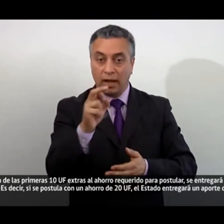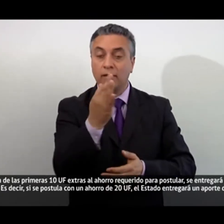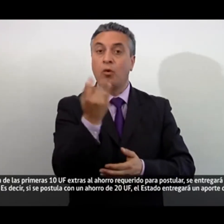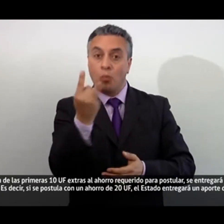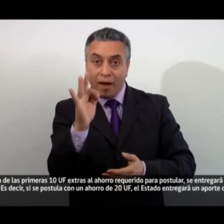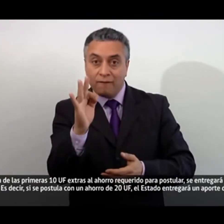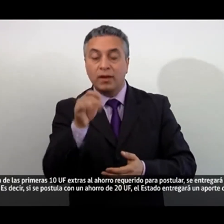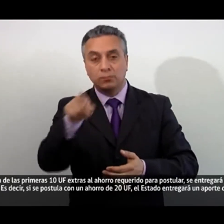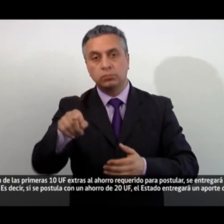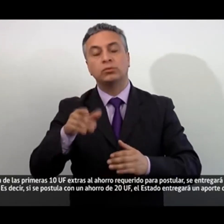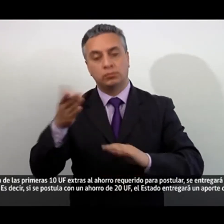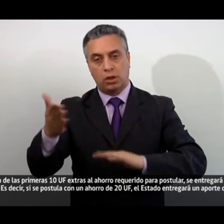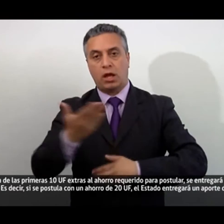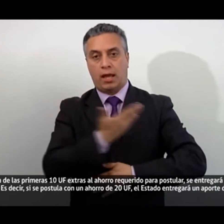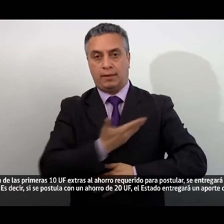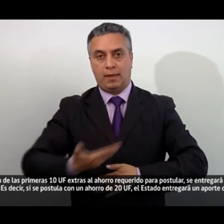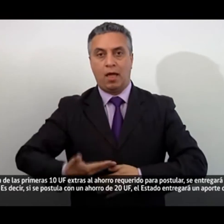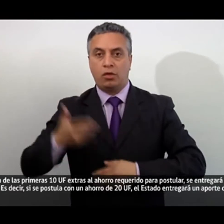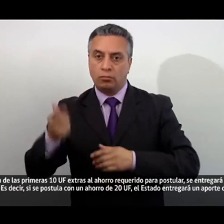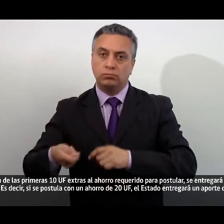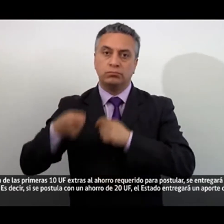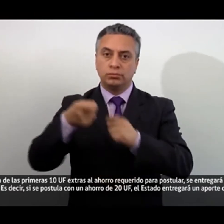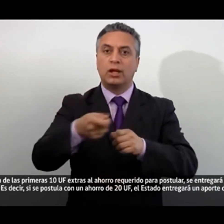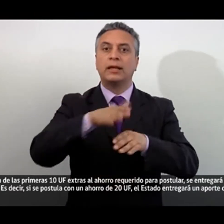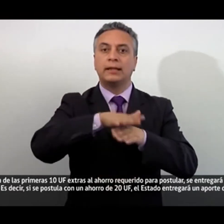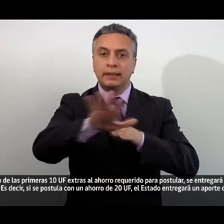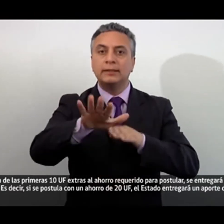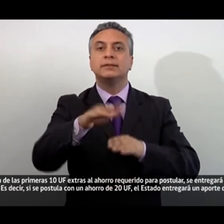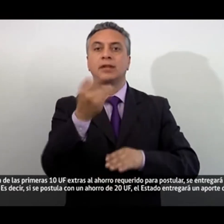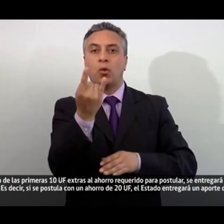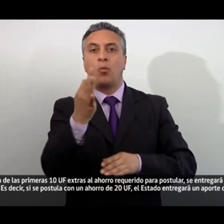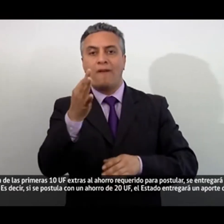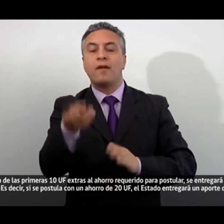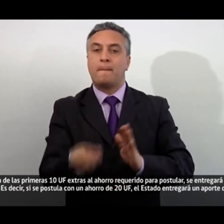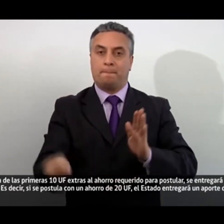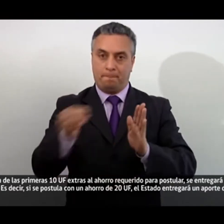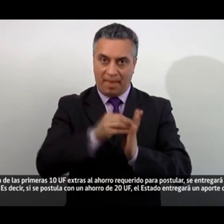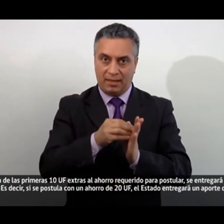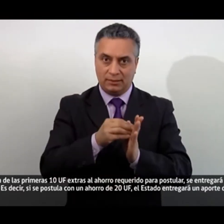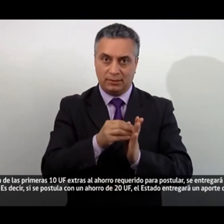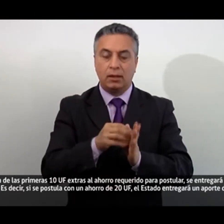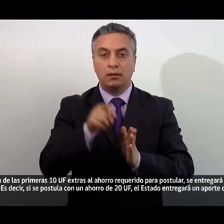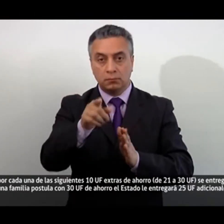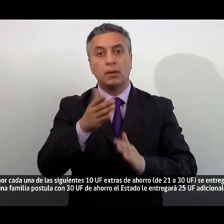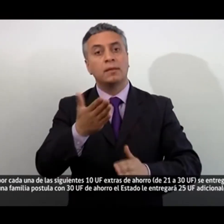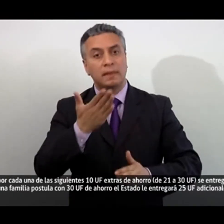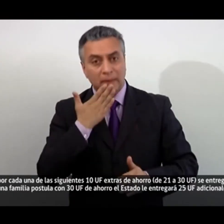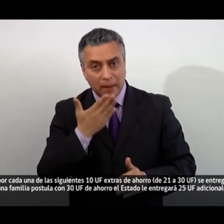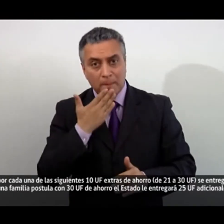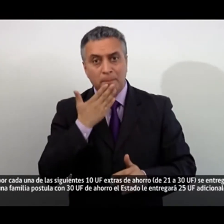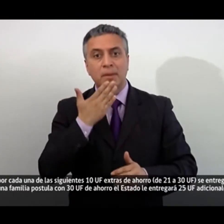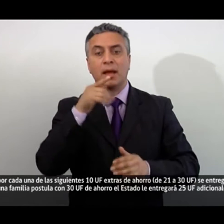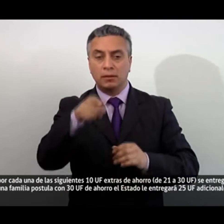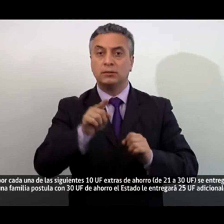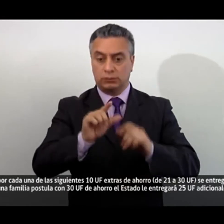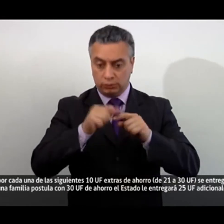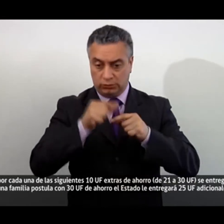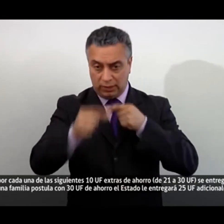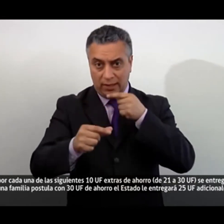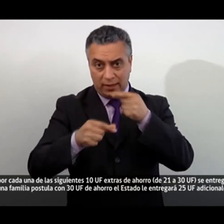de 20 UF, el Estado entregará un aporte de 15 UF más. Asimismo, por cada una de las siguientes